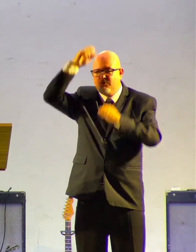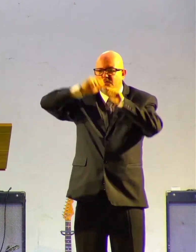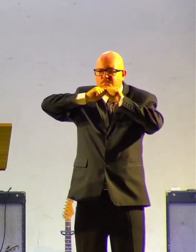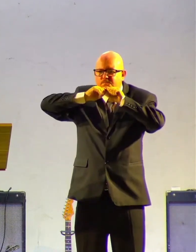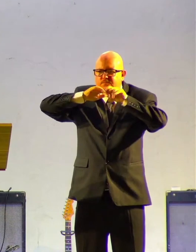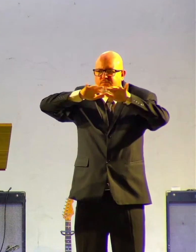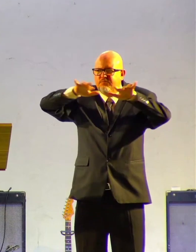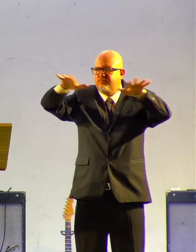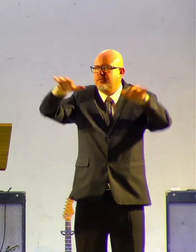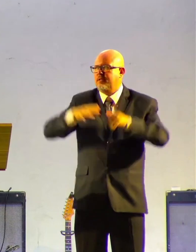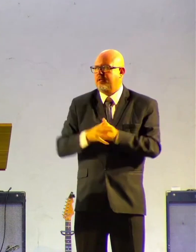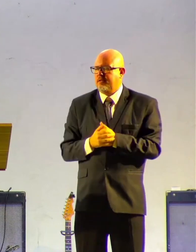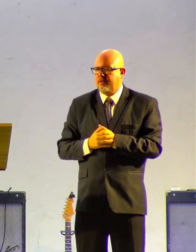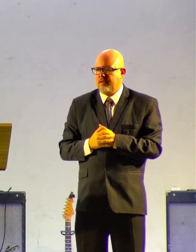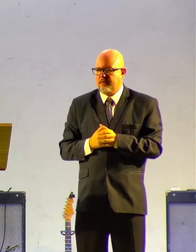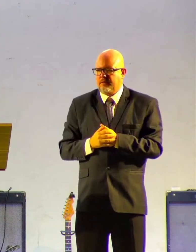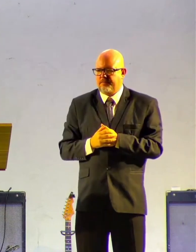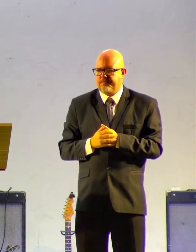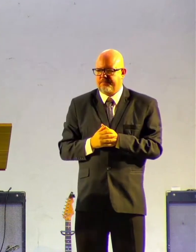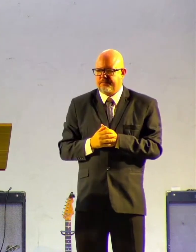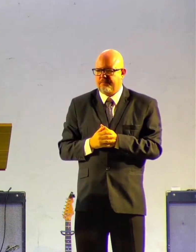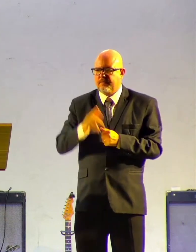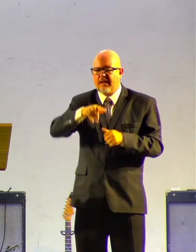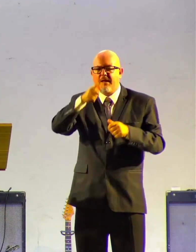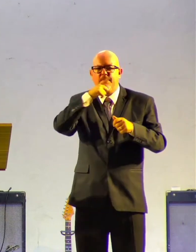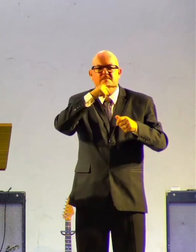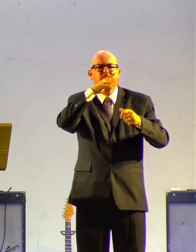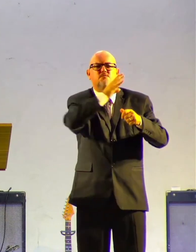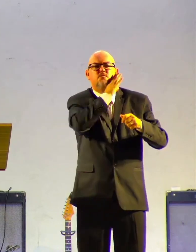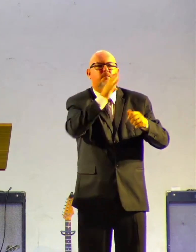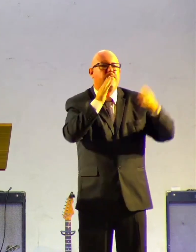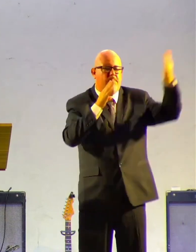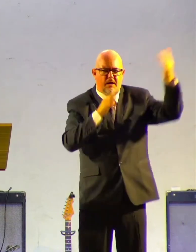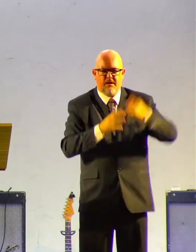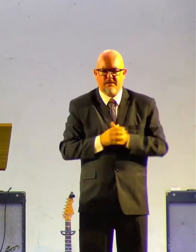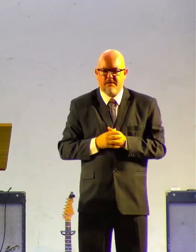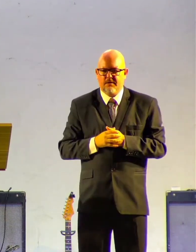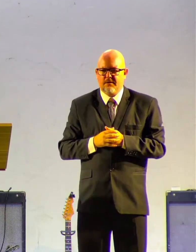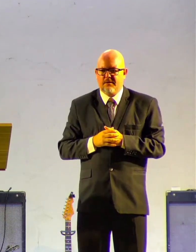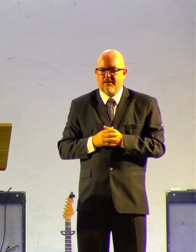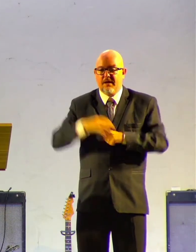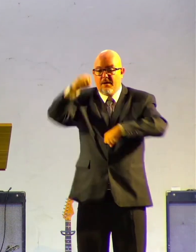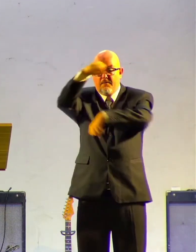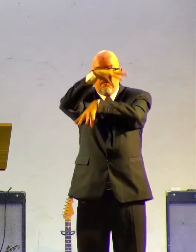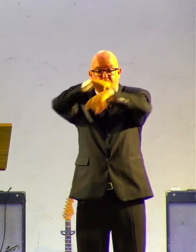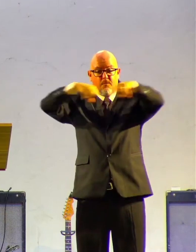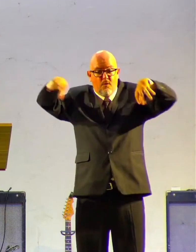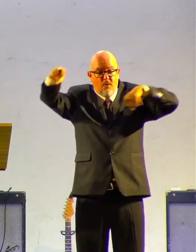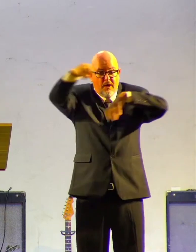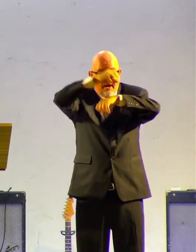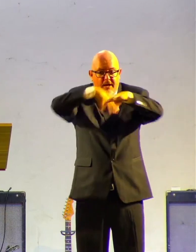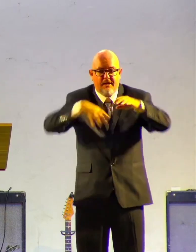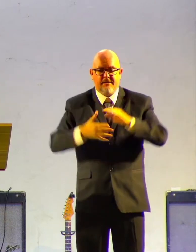campo de futebol, lá no bar da esquina, lá na boate,